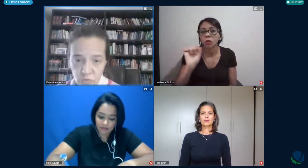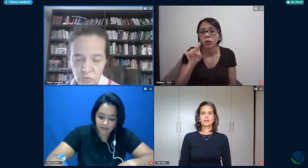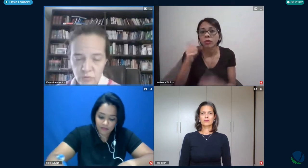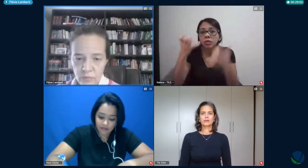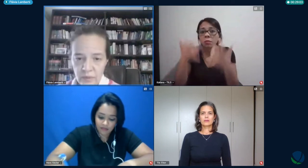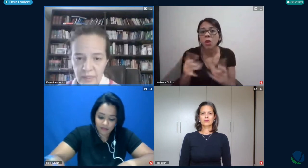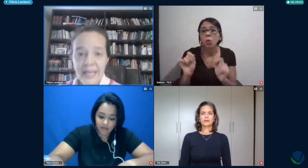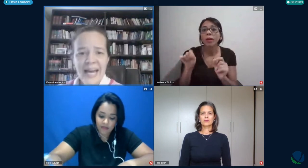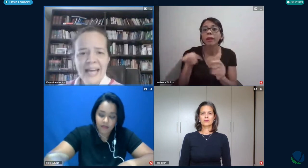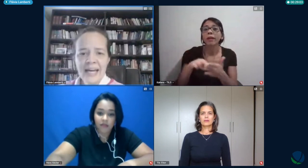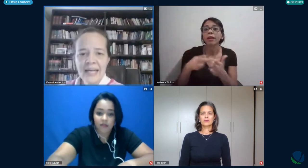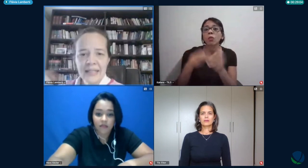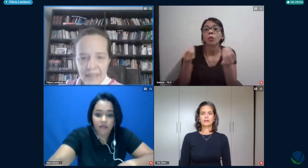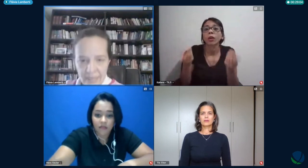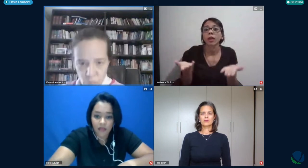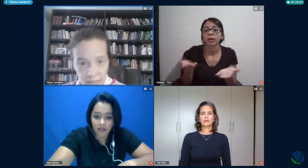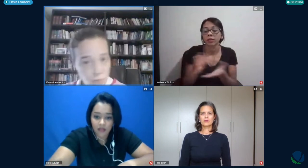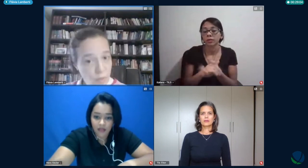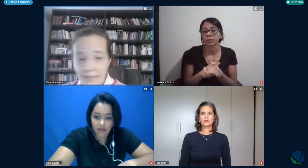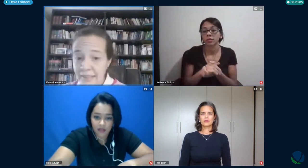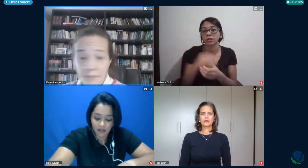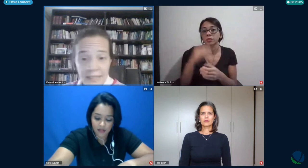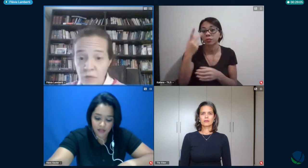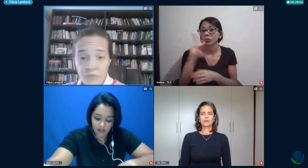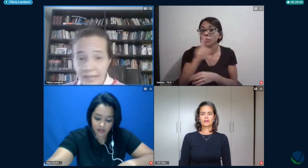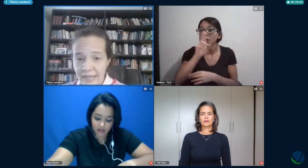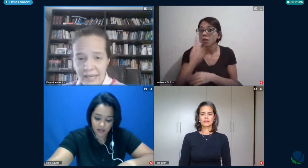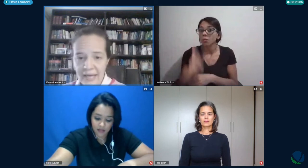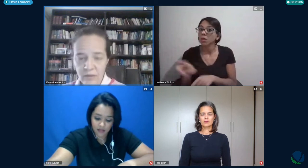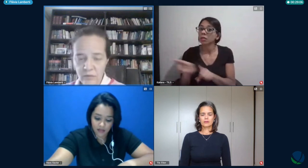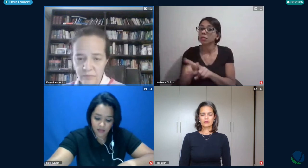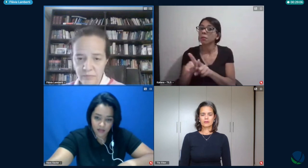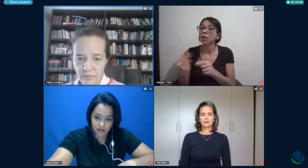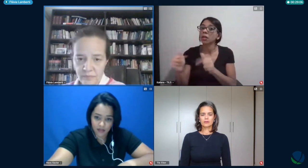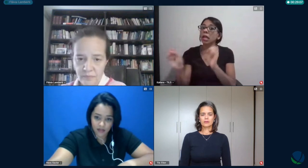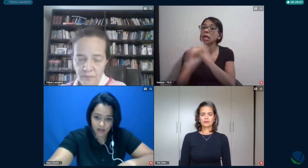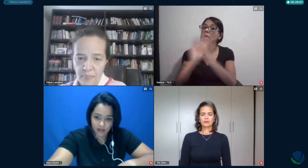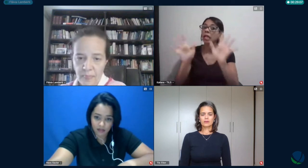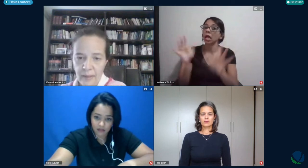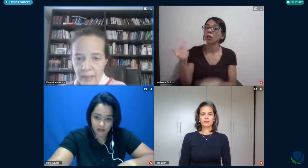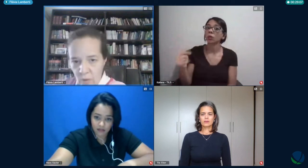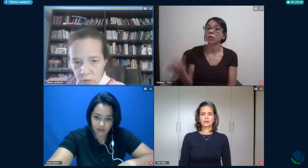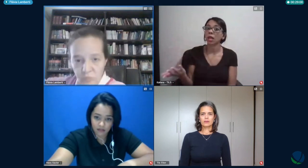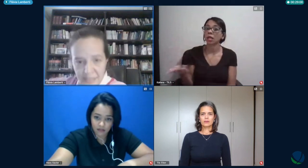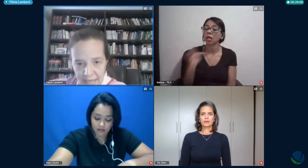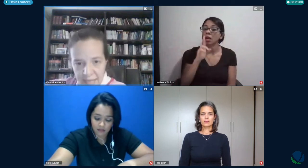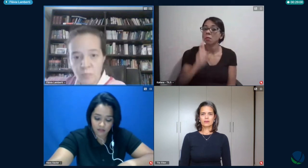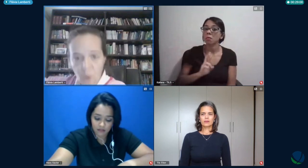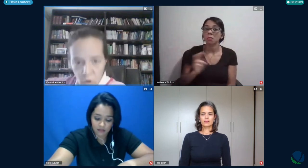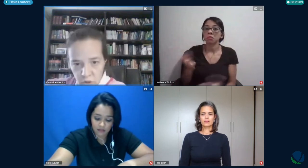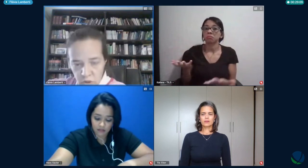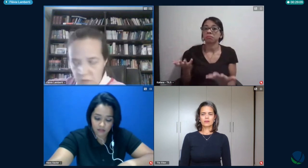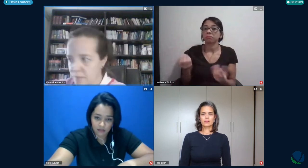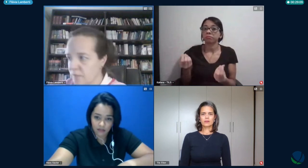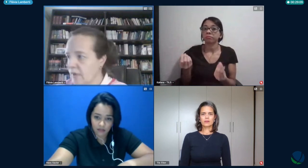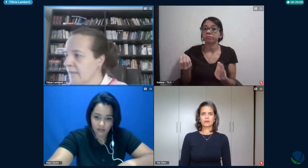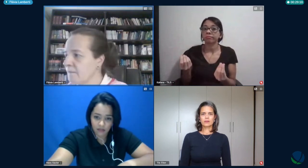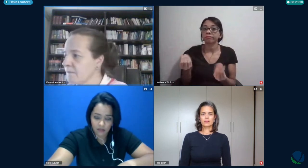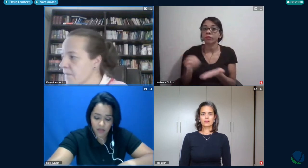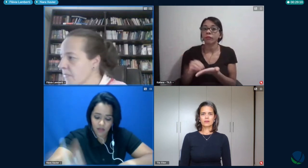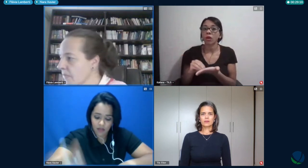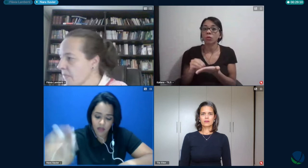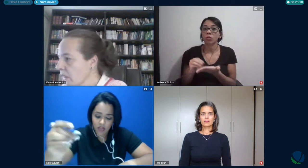com isso. E lá na sua resposta também não fica claro. Lá quando você responde,